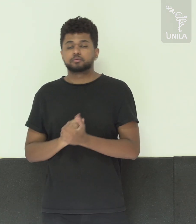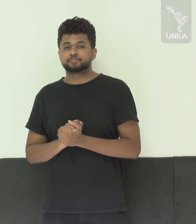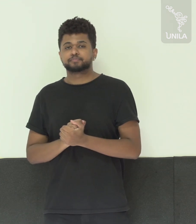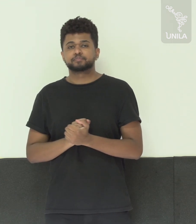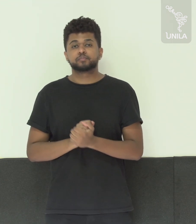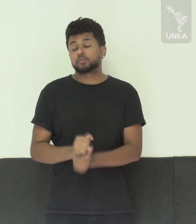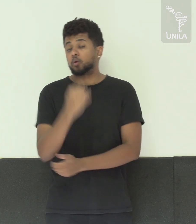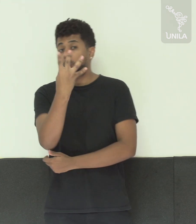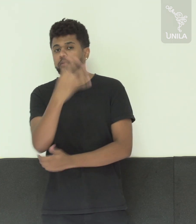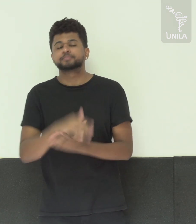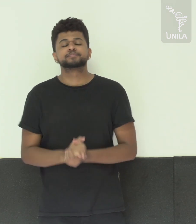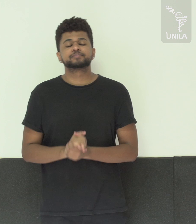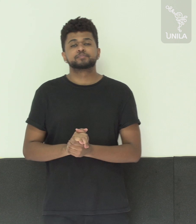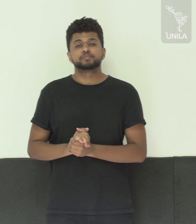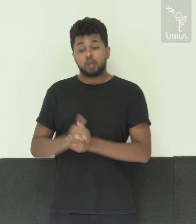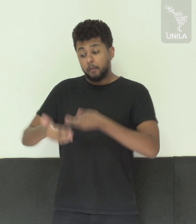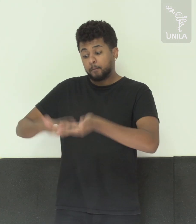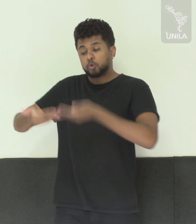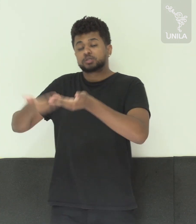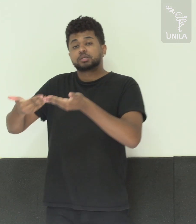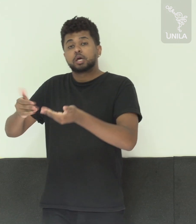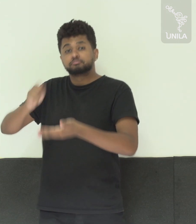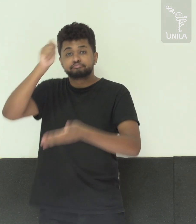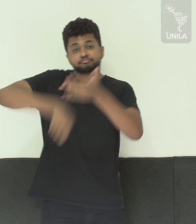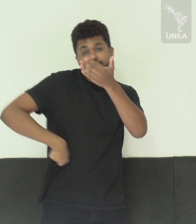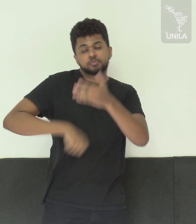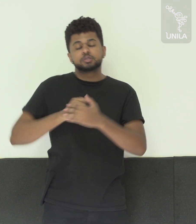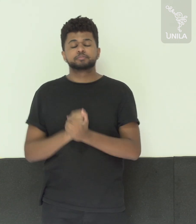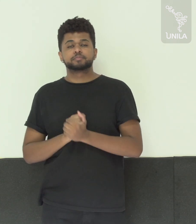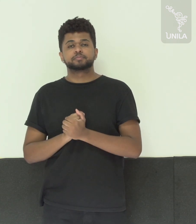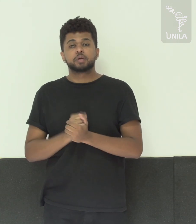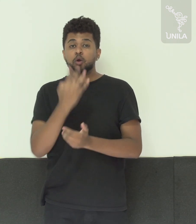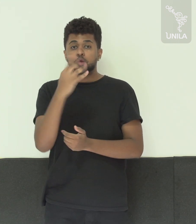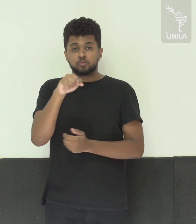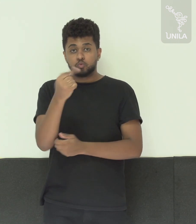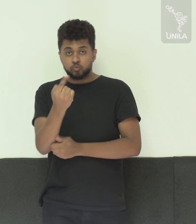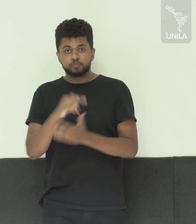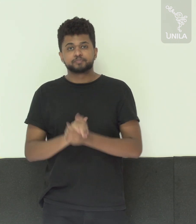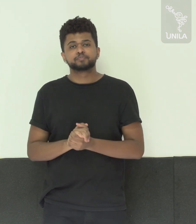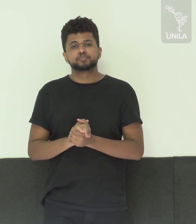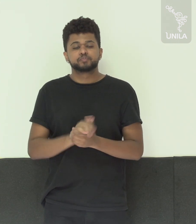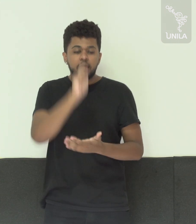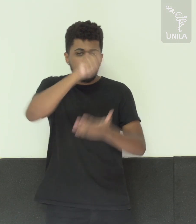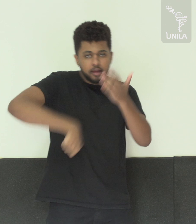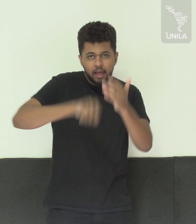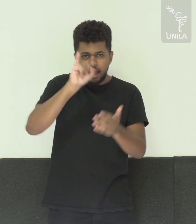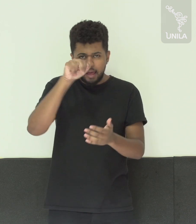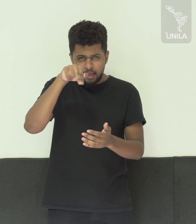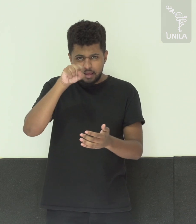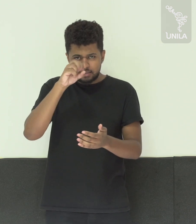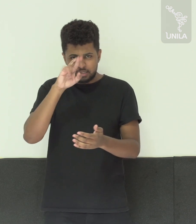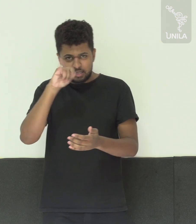4. Do processo de inscrição. 4.1. A inscrição para o